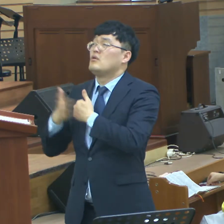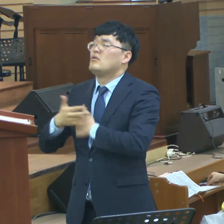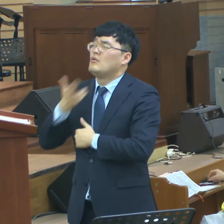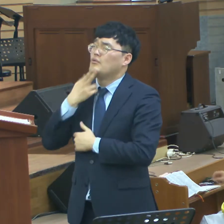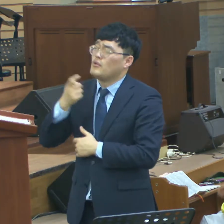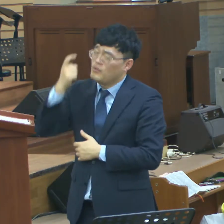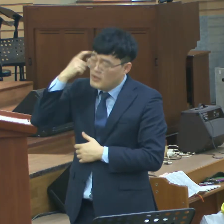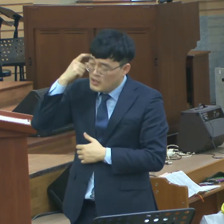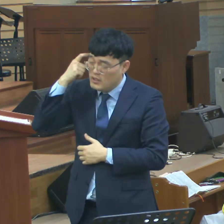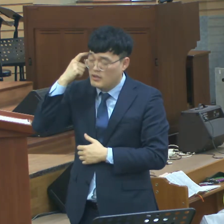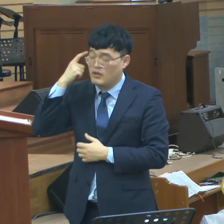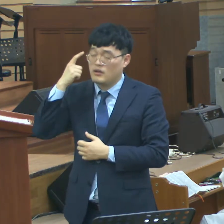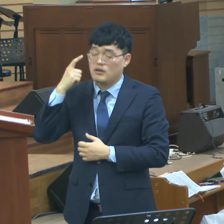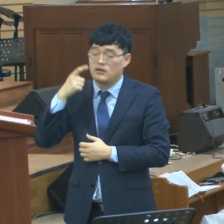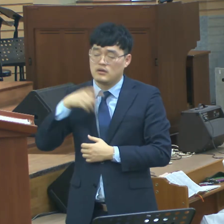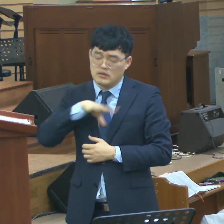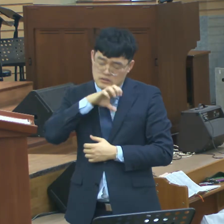나오겠습니까?